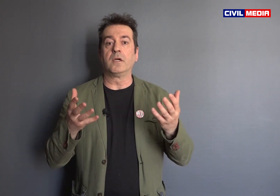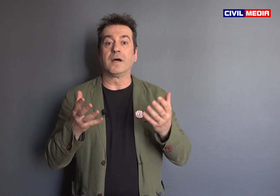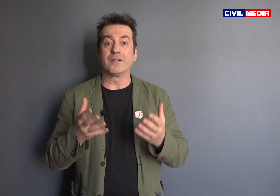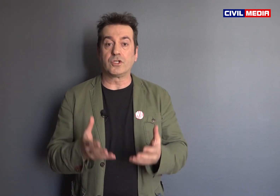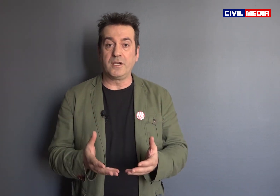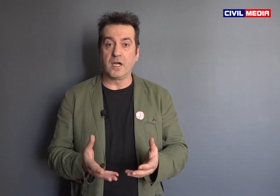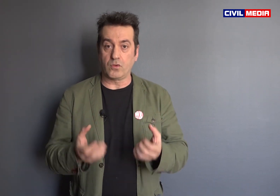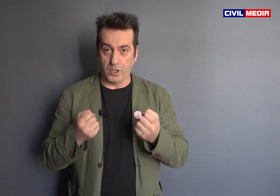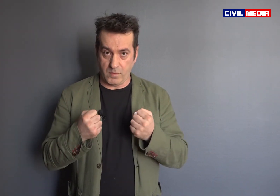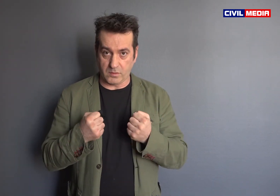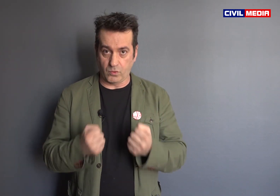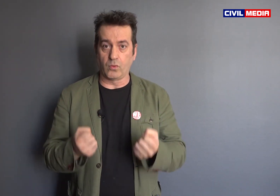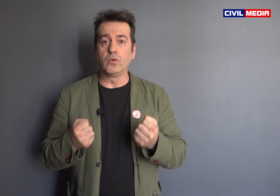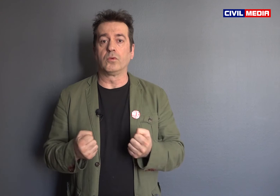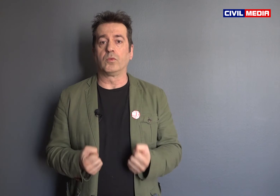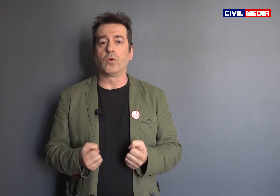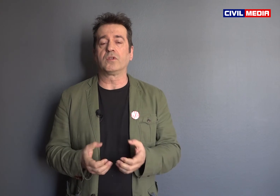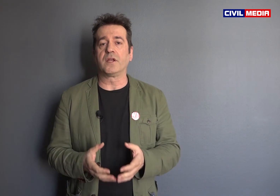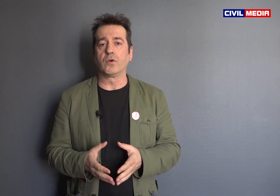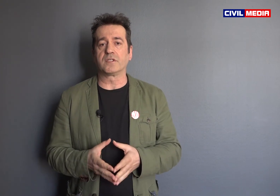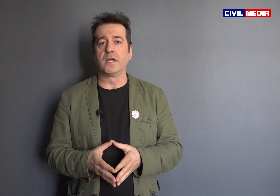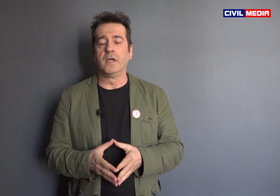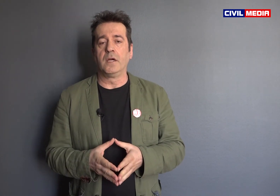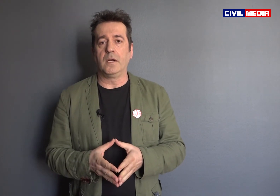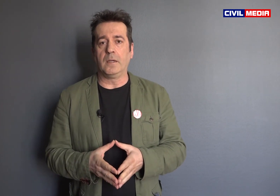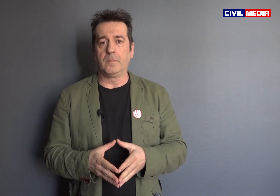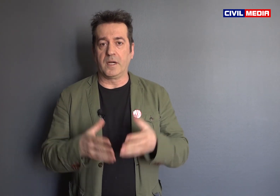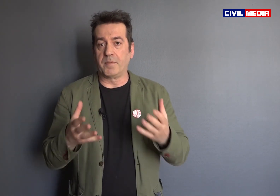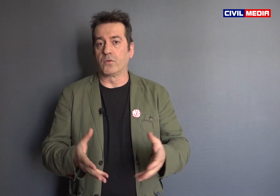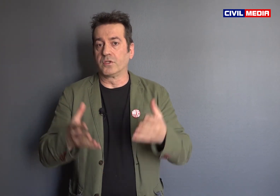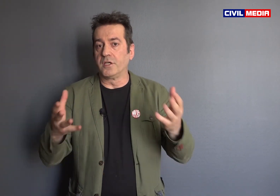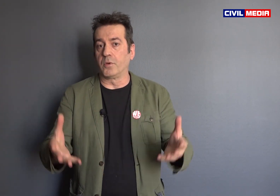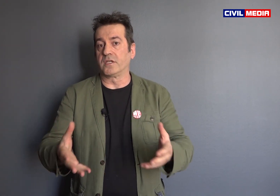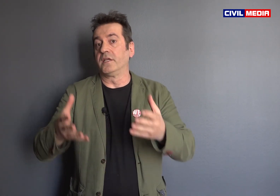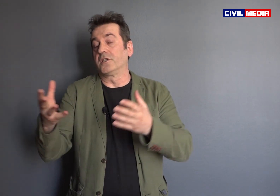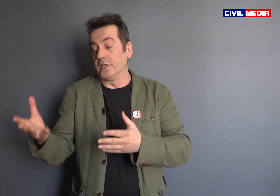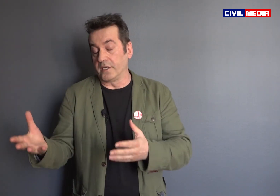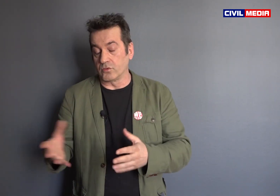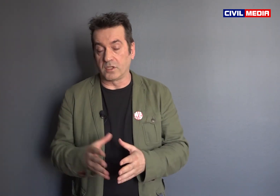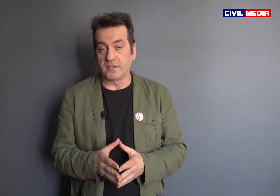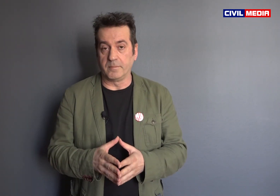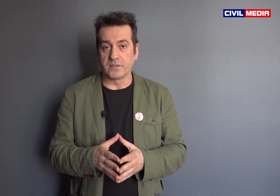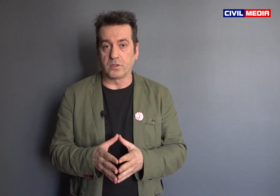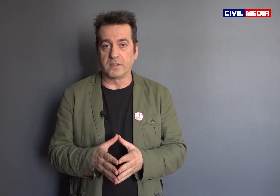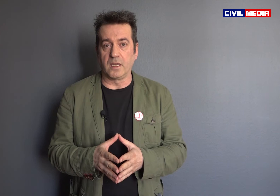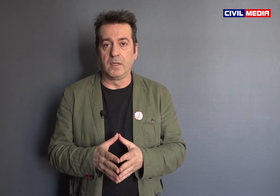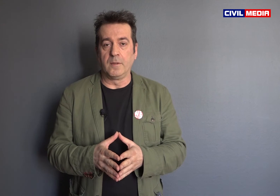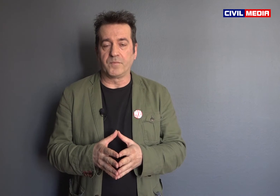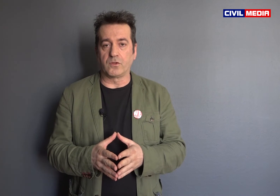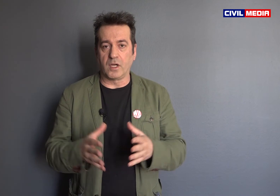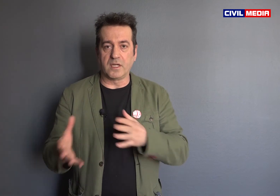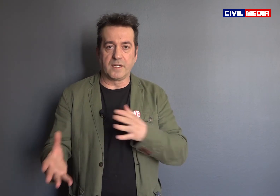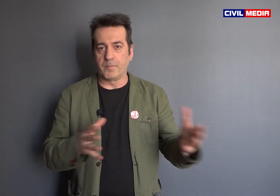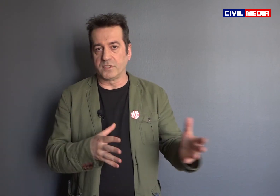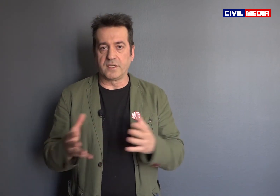заклучоци, решенија кои имаат многу, многу сериозни реперкусии, последици или резултати, без оглед